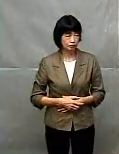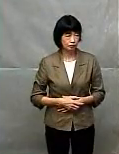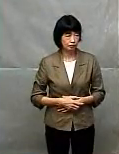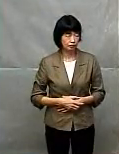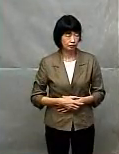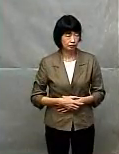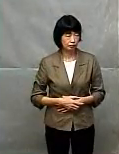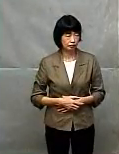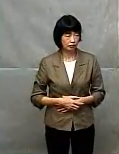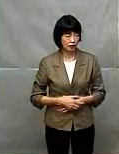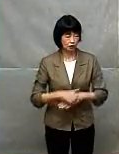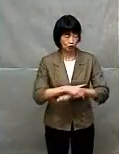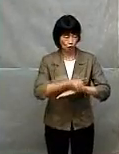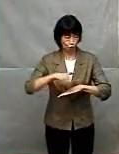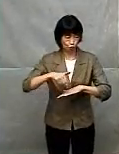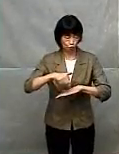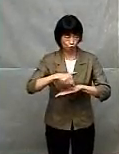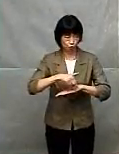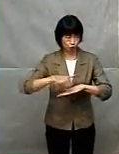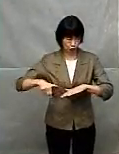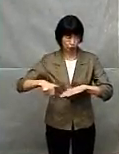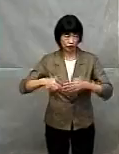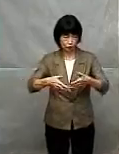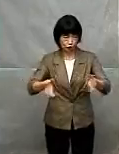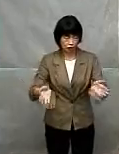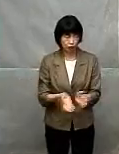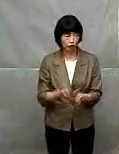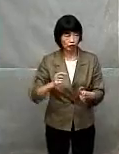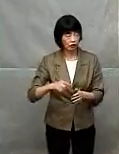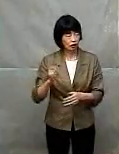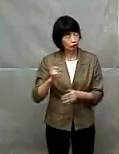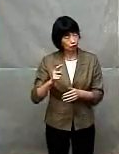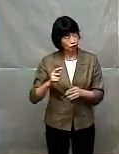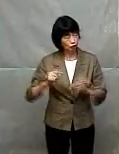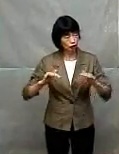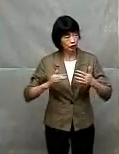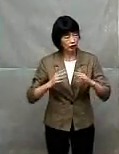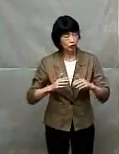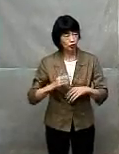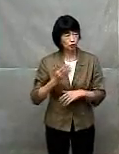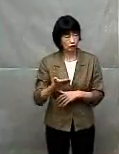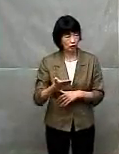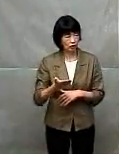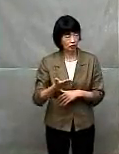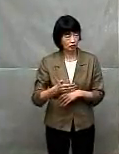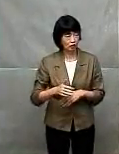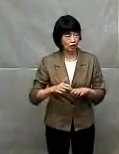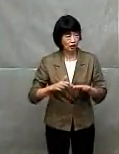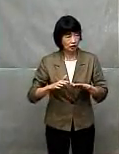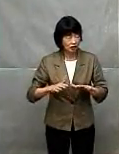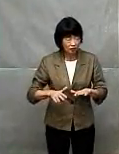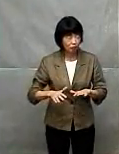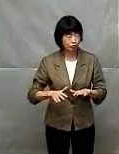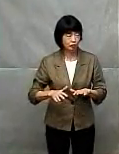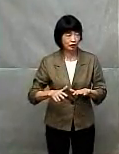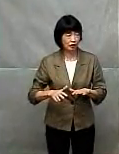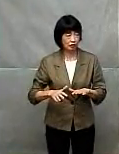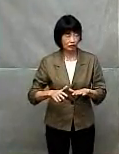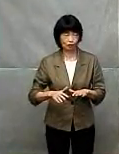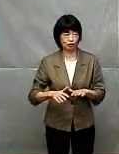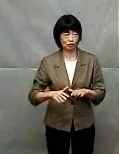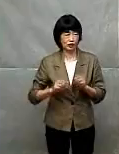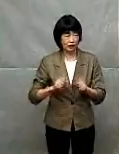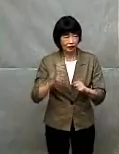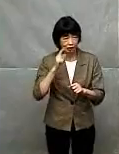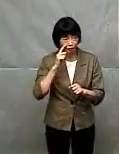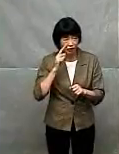ーム、プロジェクトチームの中でどういうふうな議論になっていくかというところまではまだちょっとやってみないとわからないというところが